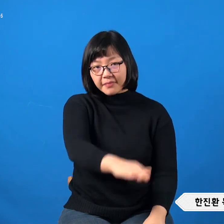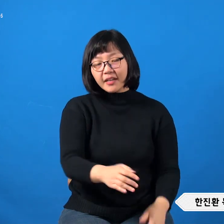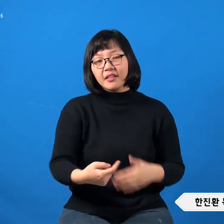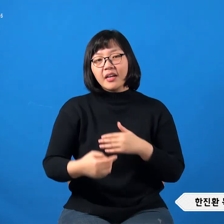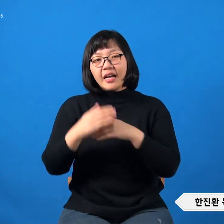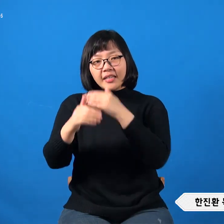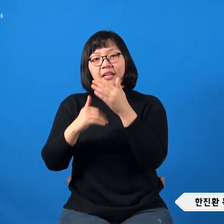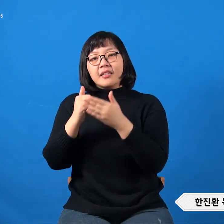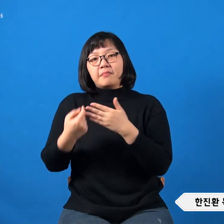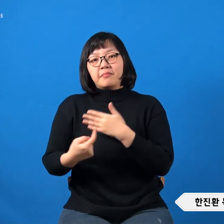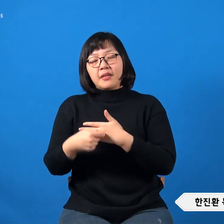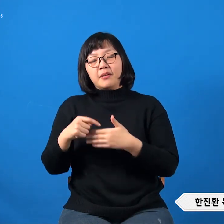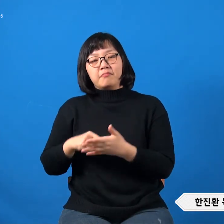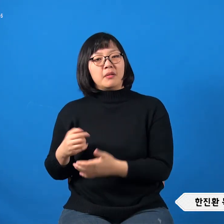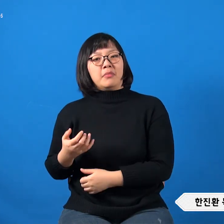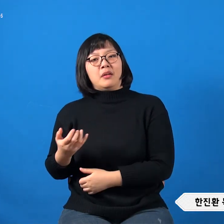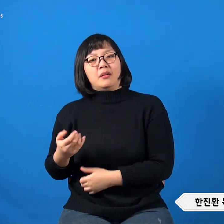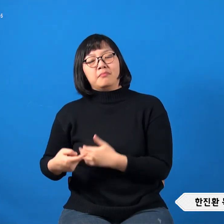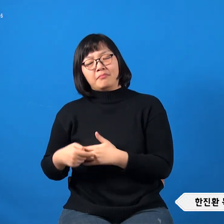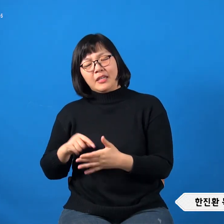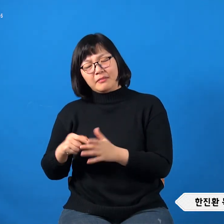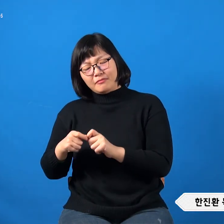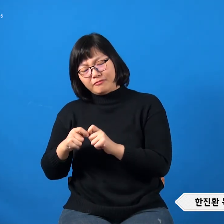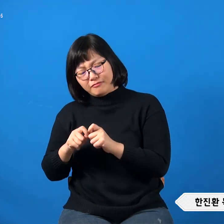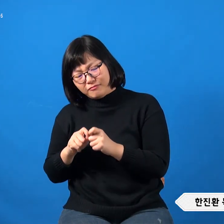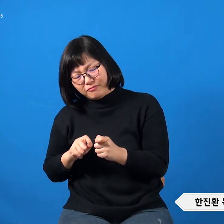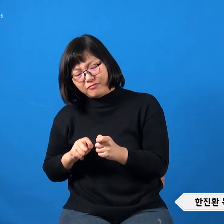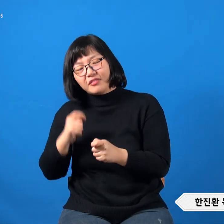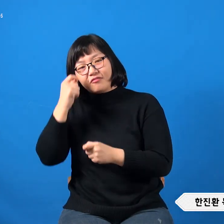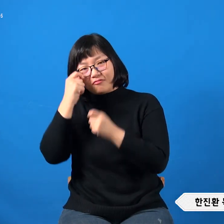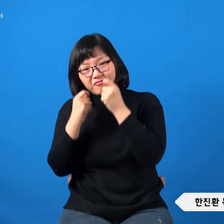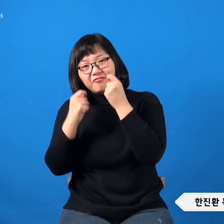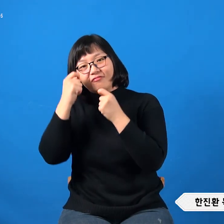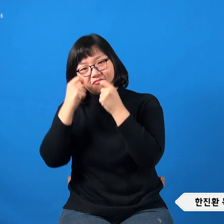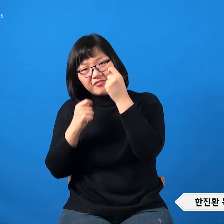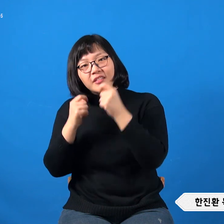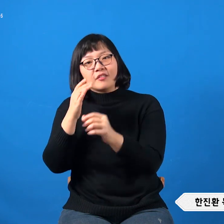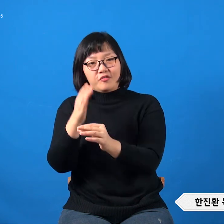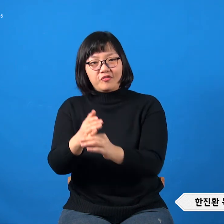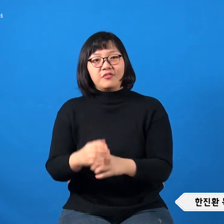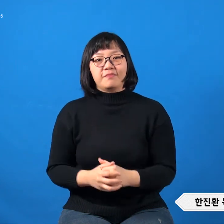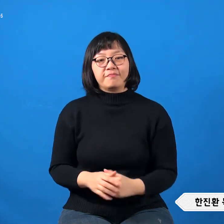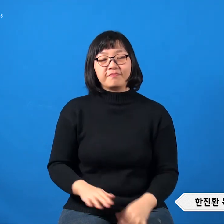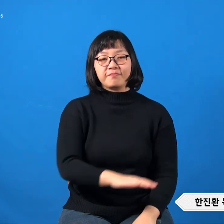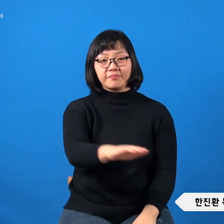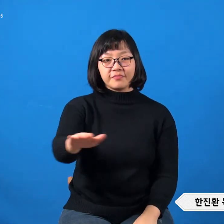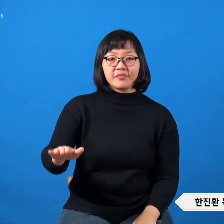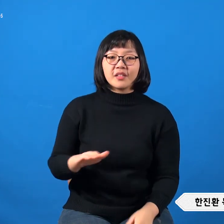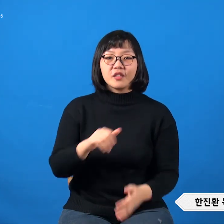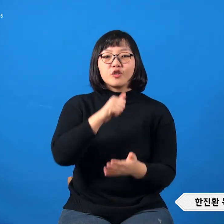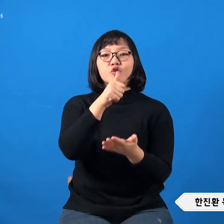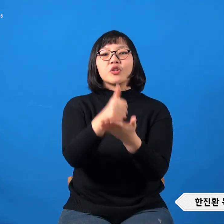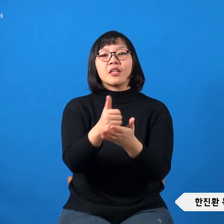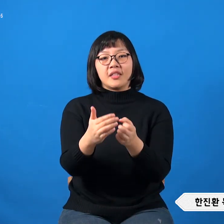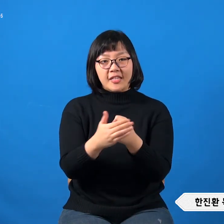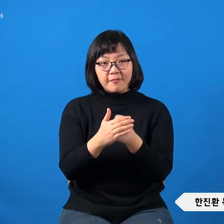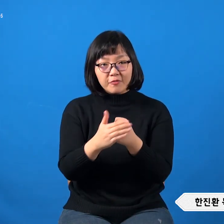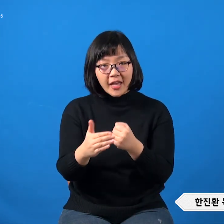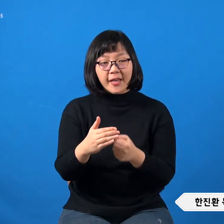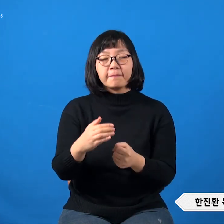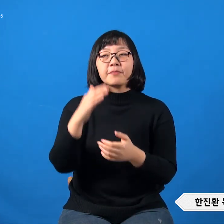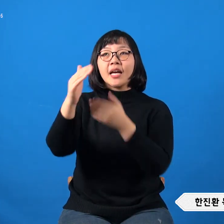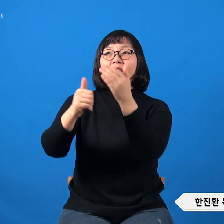하나님이 울고 계신 것입니다. 여러분 아십니까? 우리의 죄 때문에 하나님께서 우리를 치실